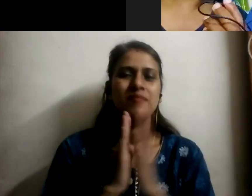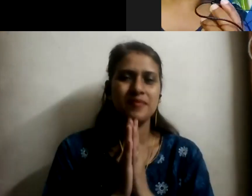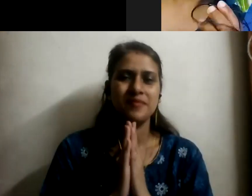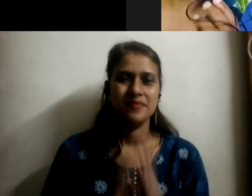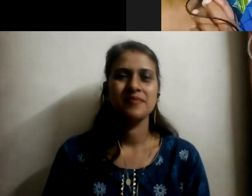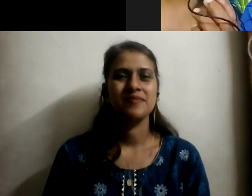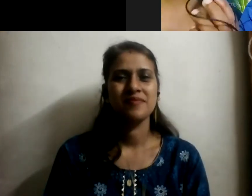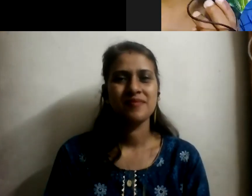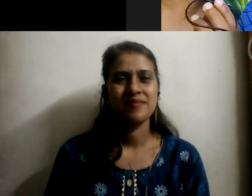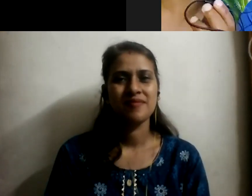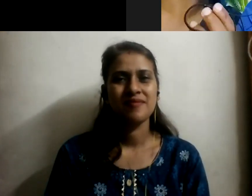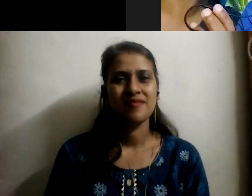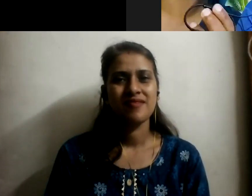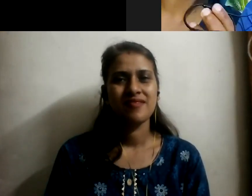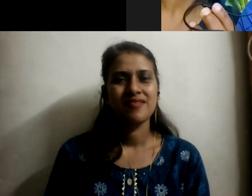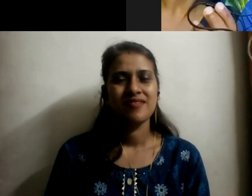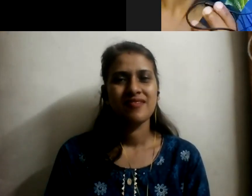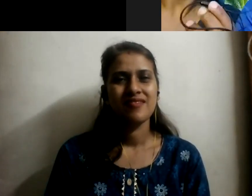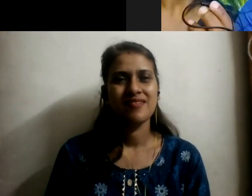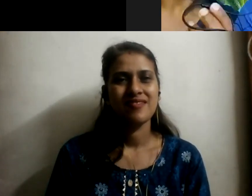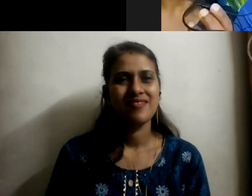मैम, एनीथिंग एल्स दैट यू?